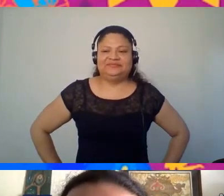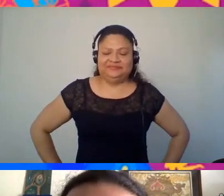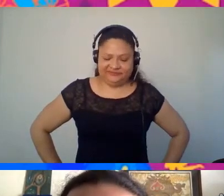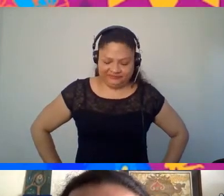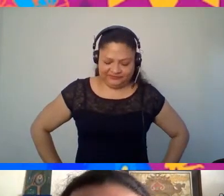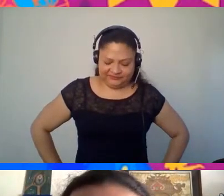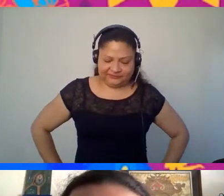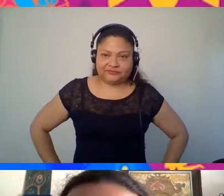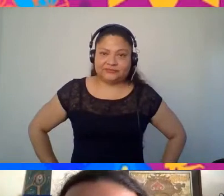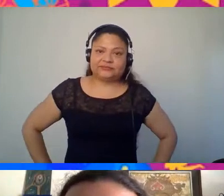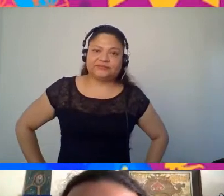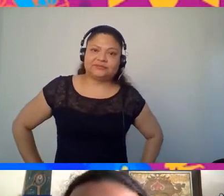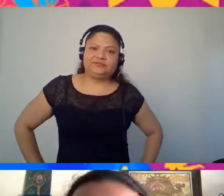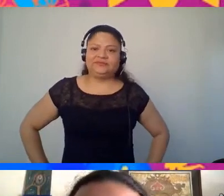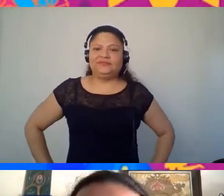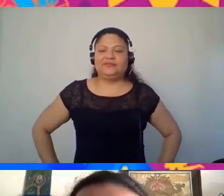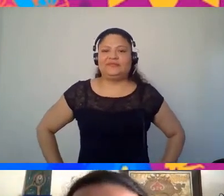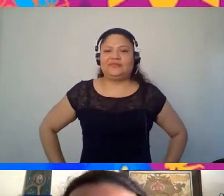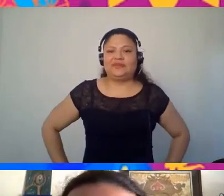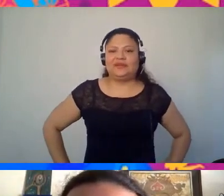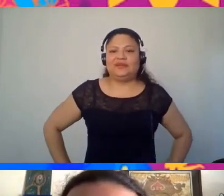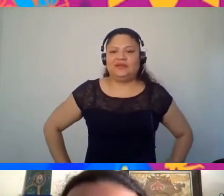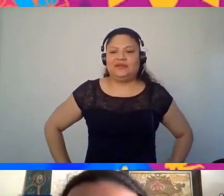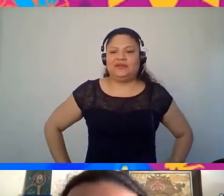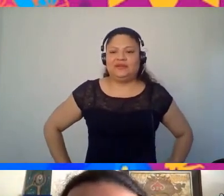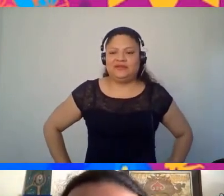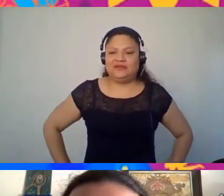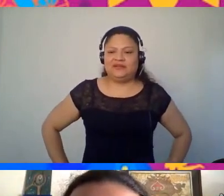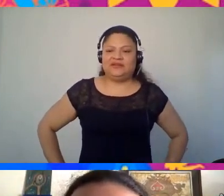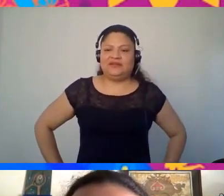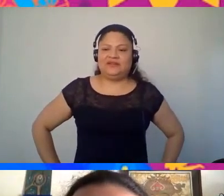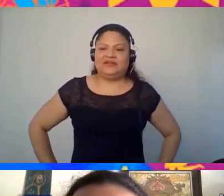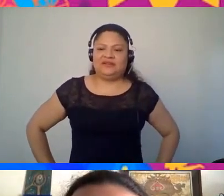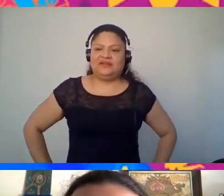una vez que aprendiste lenguaje de señas